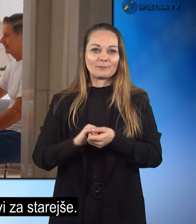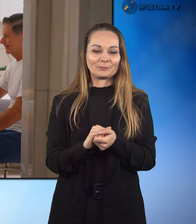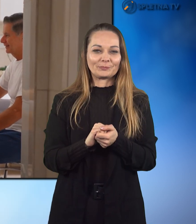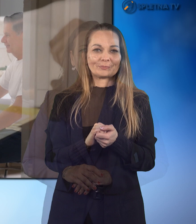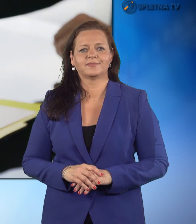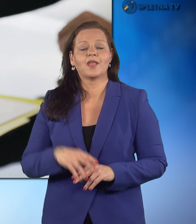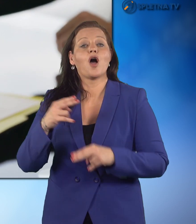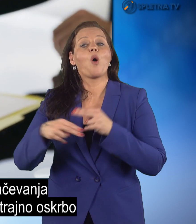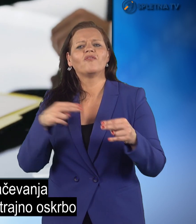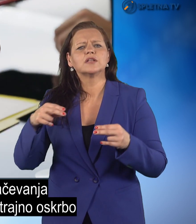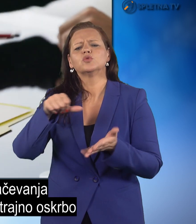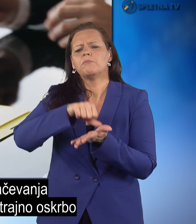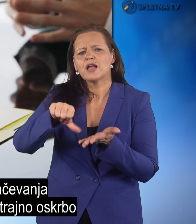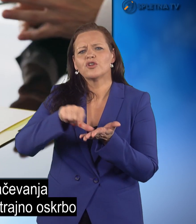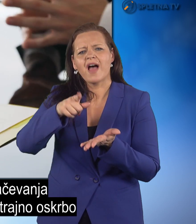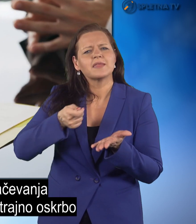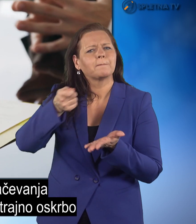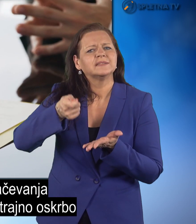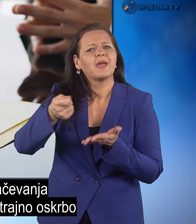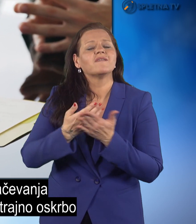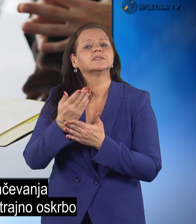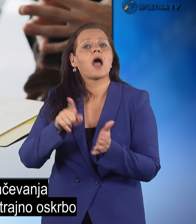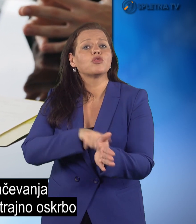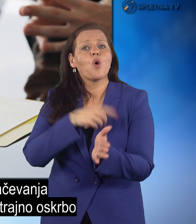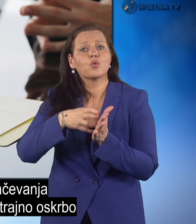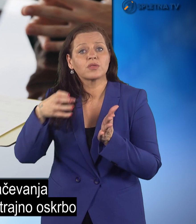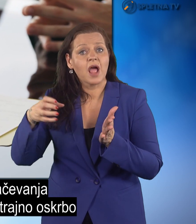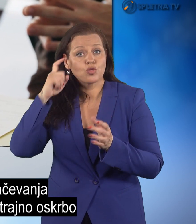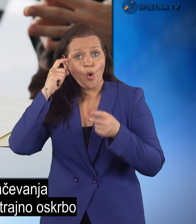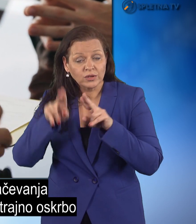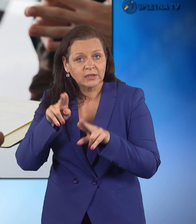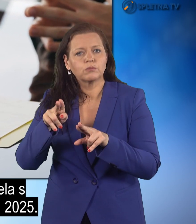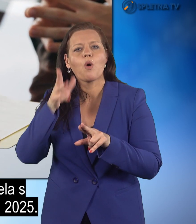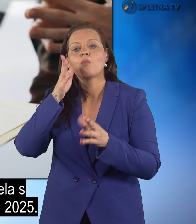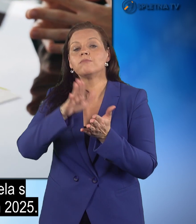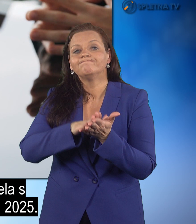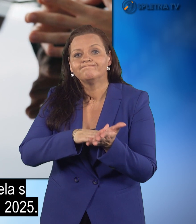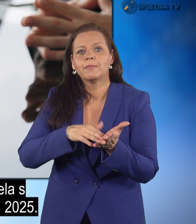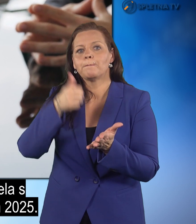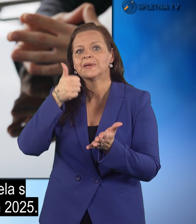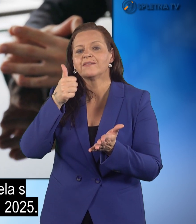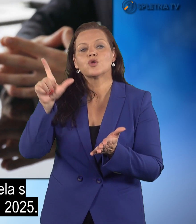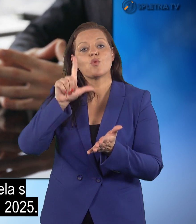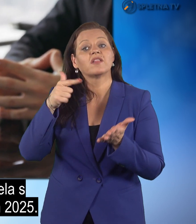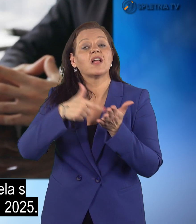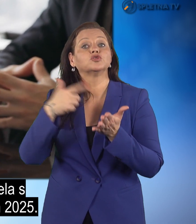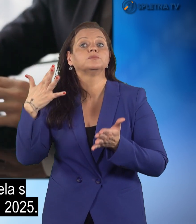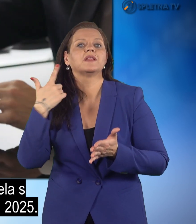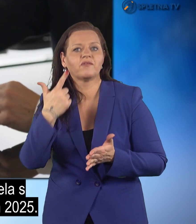Ne. Obveznost plačevanja prispevka za dolgotrajno oskrbo se bo pričela s 1. julijem